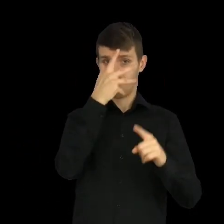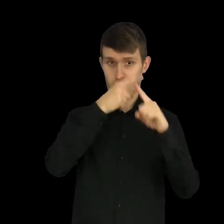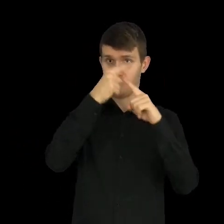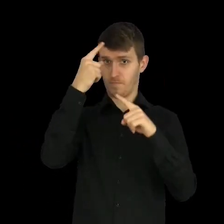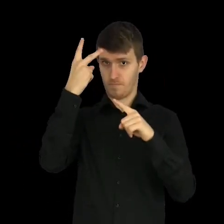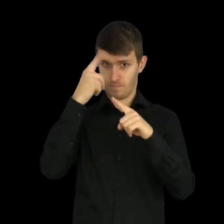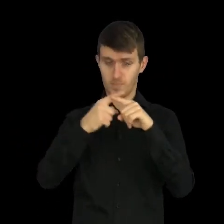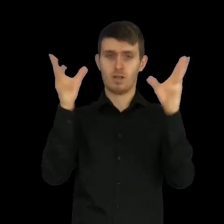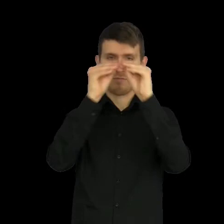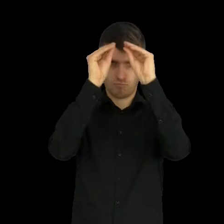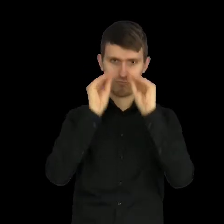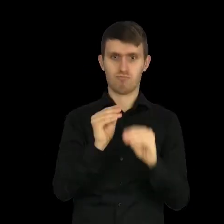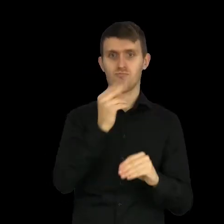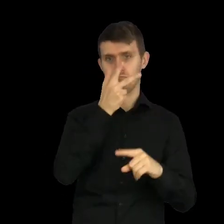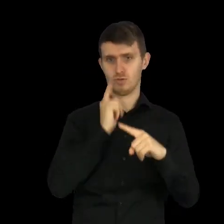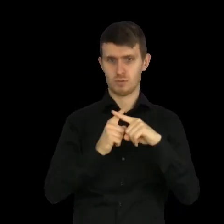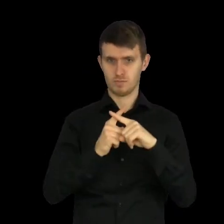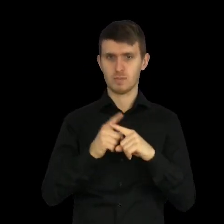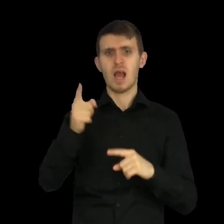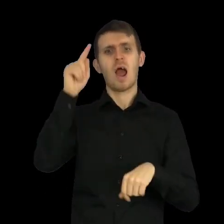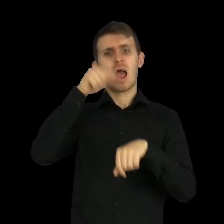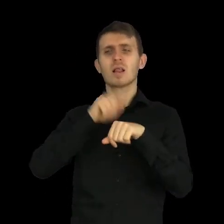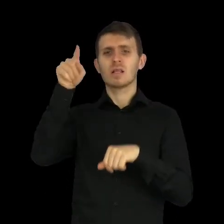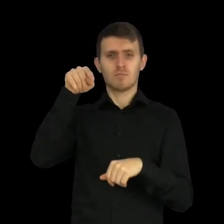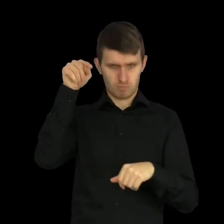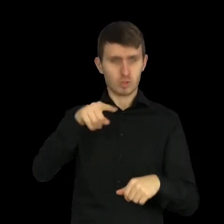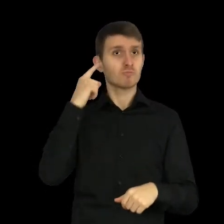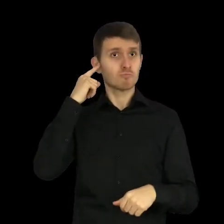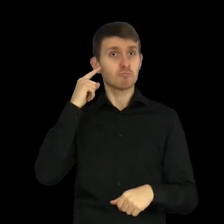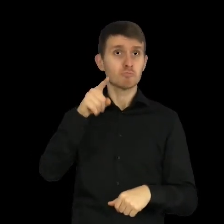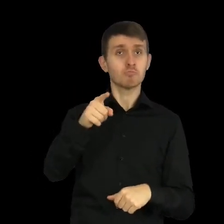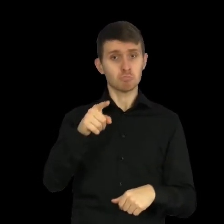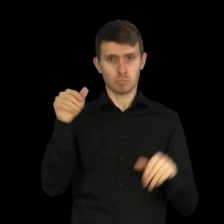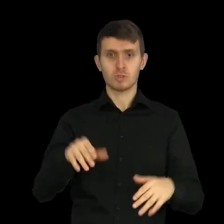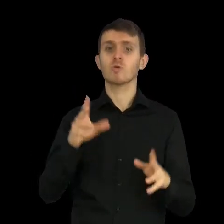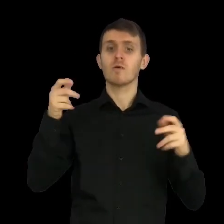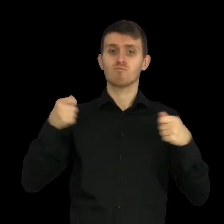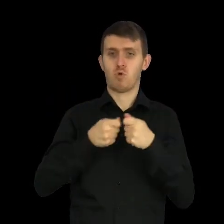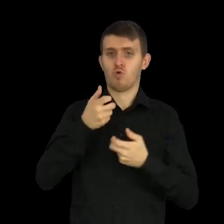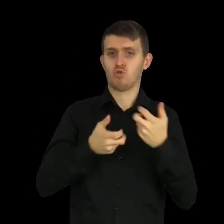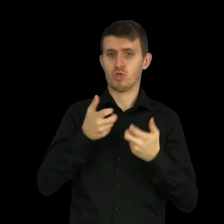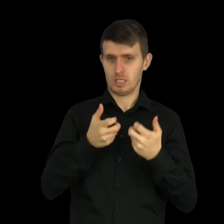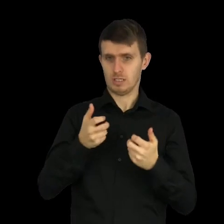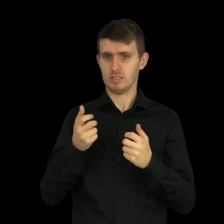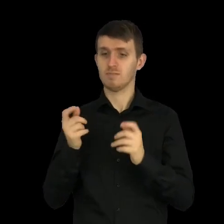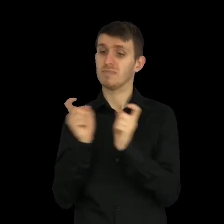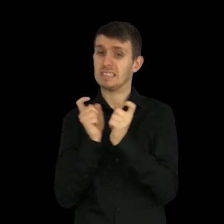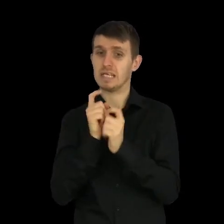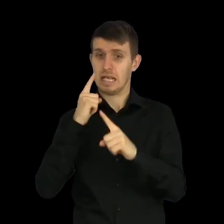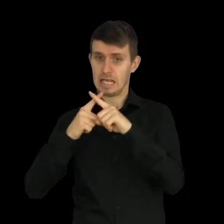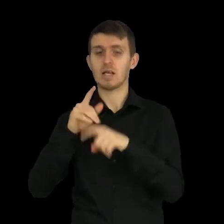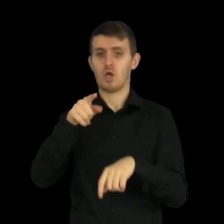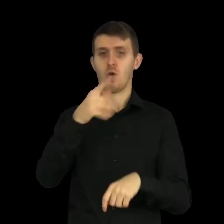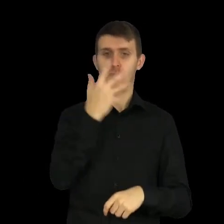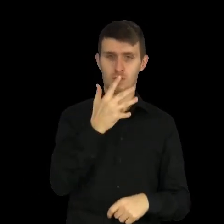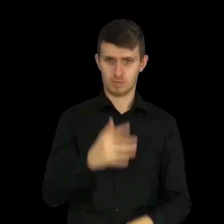wyrażenia można uprościć do 3x. Na lekcjach matematyki możecie usłyszeć, że współczynnik przy x wynosi